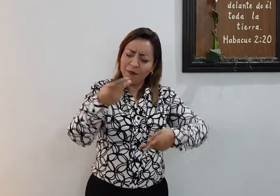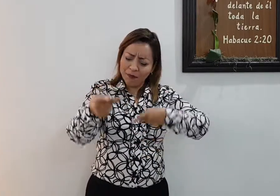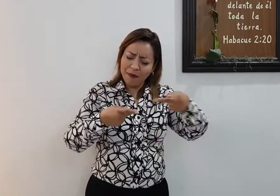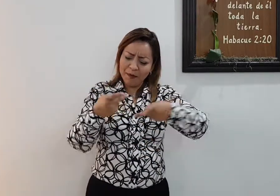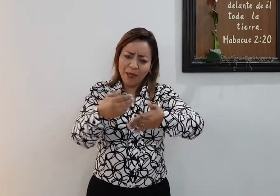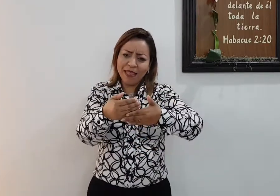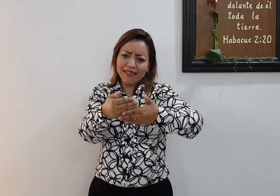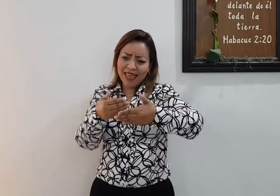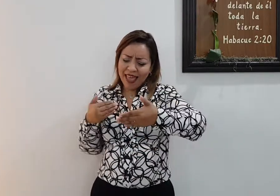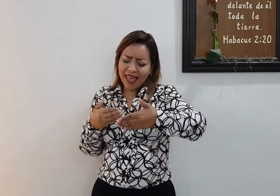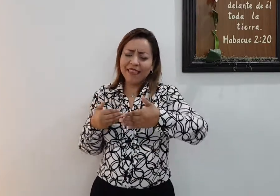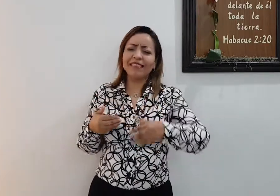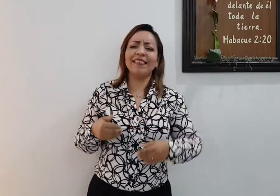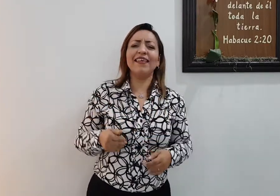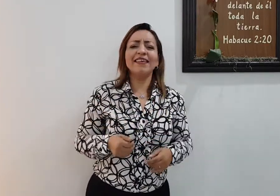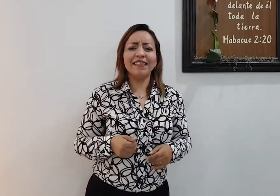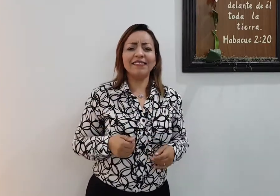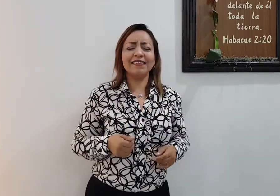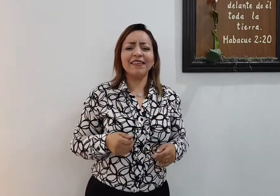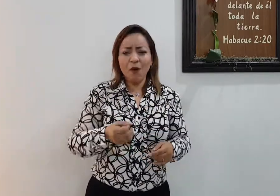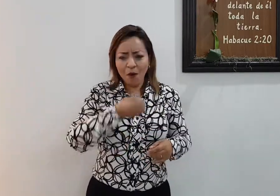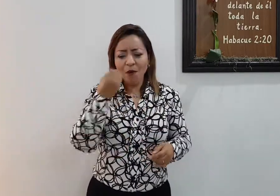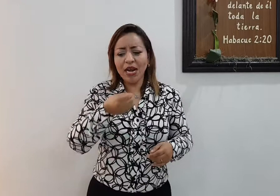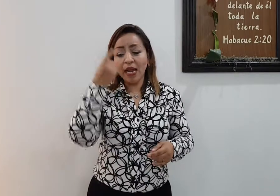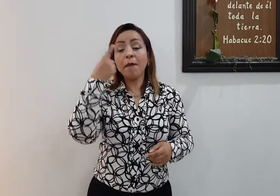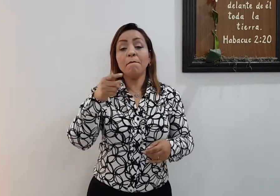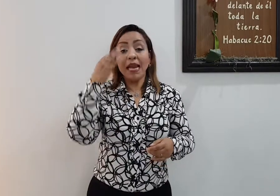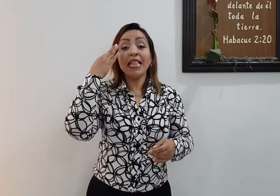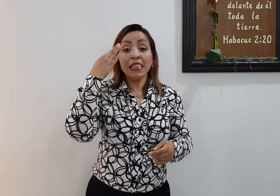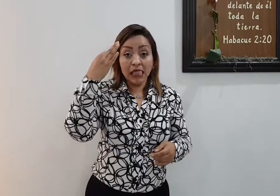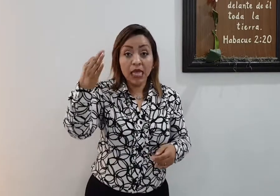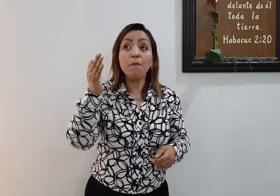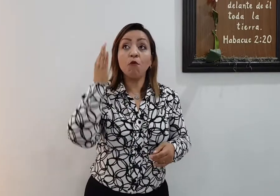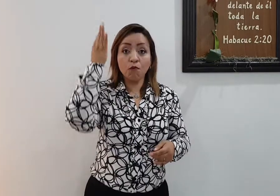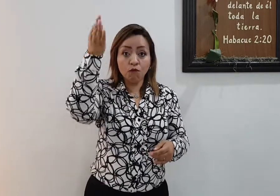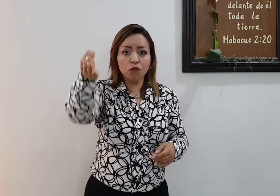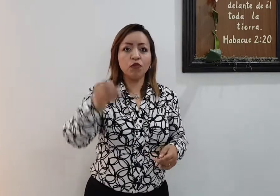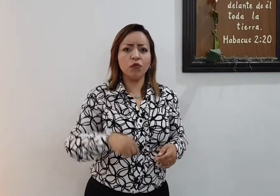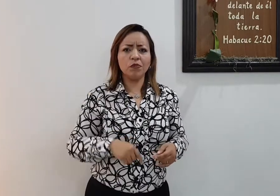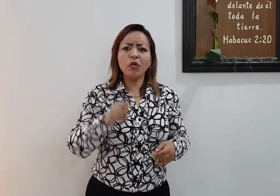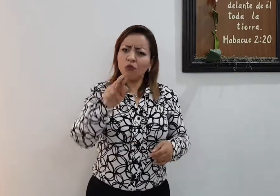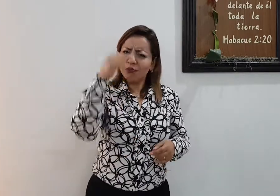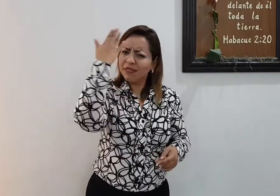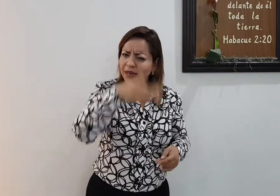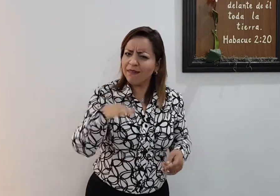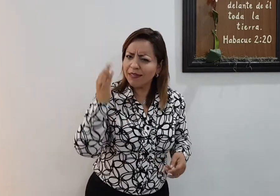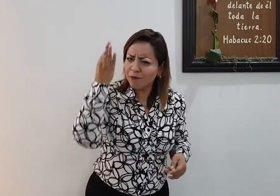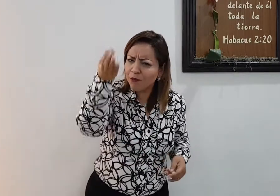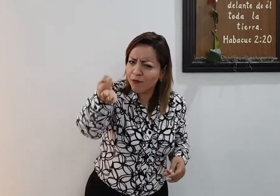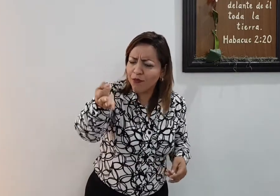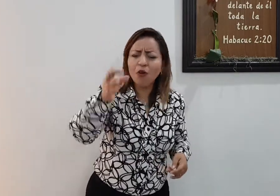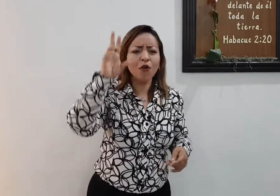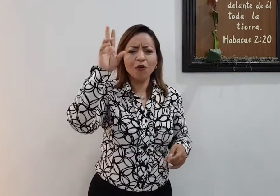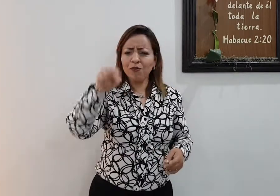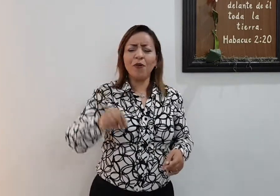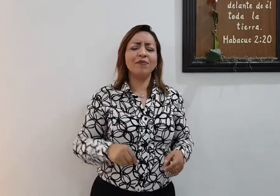el varón será bienaventurado porque teme al Señor. Por tanto, no tendrá temor de